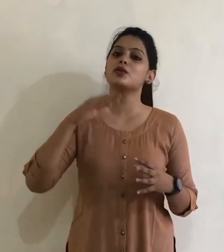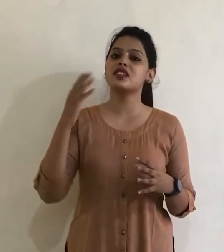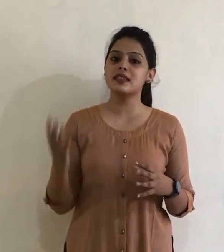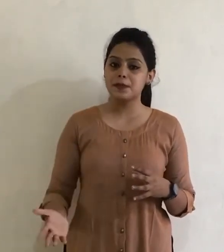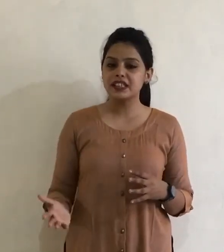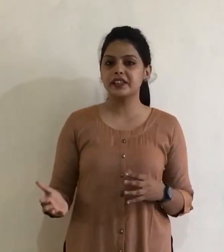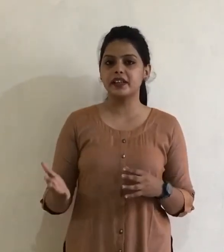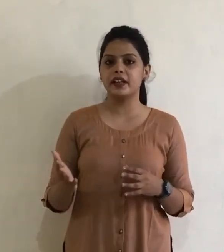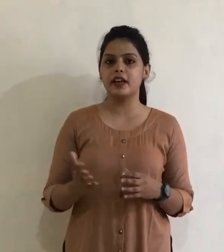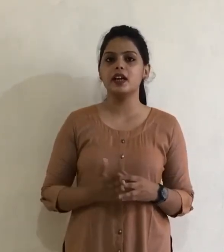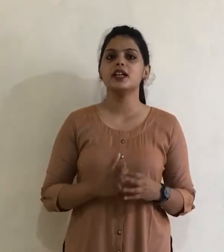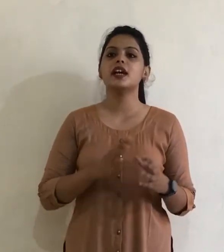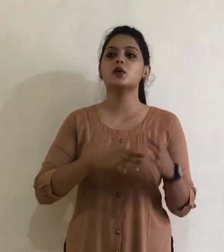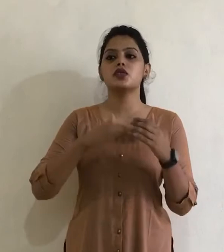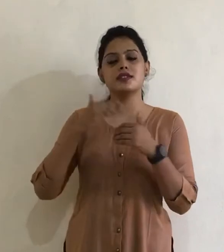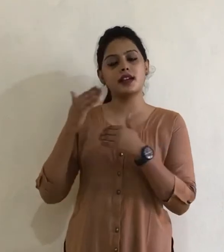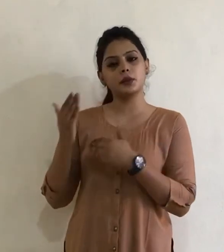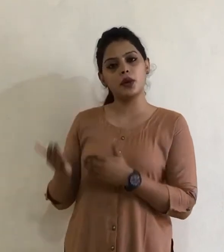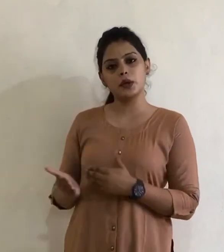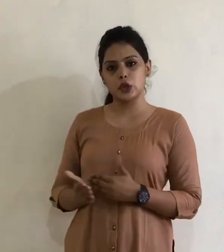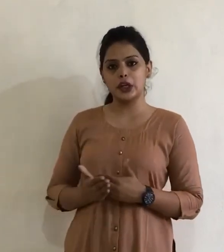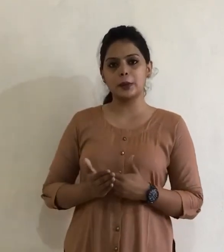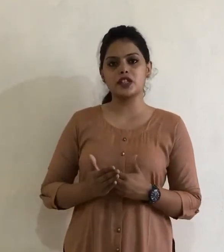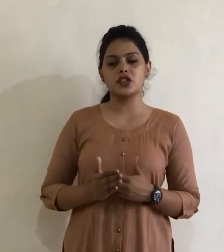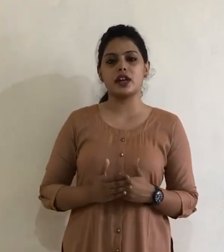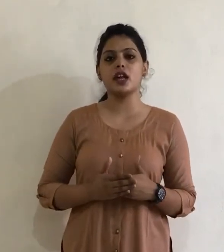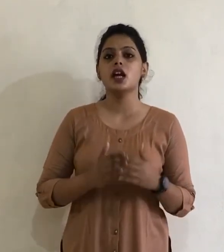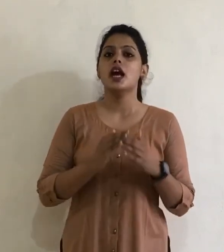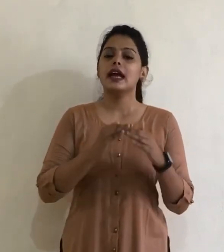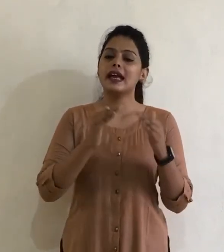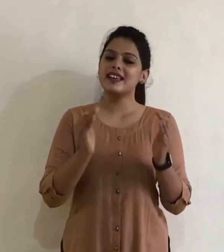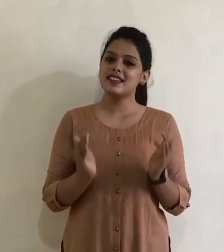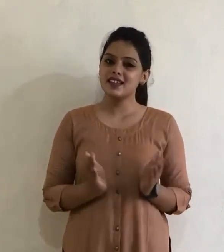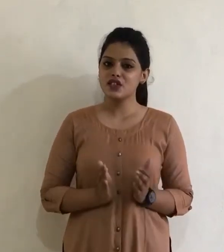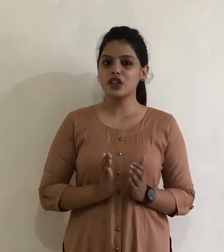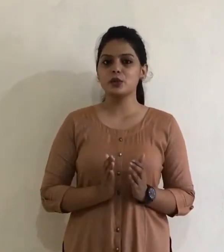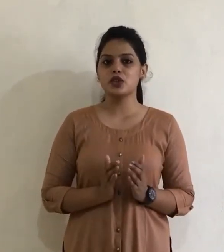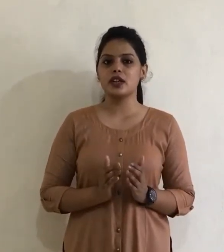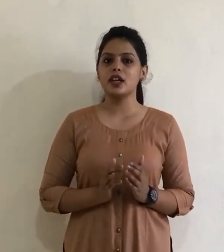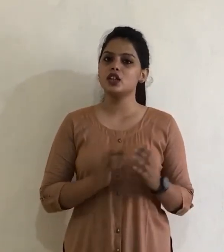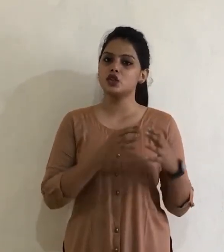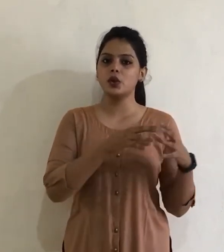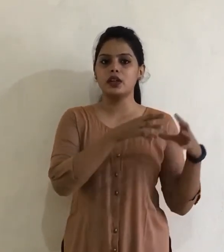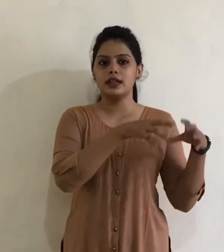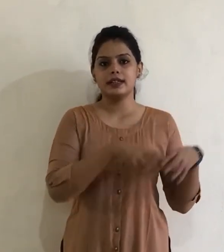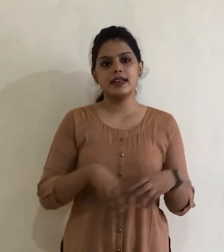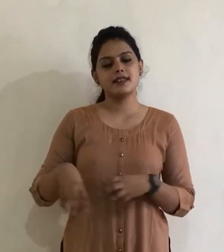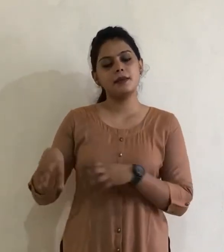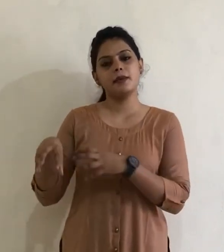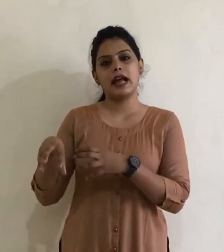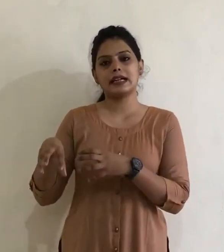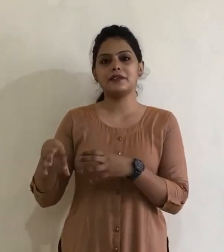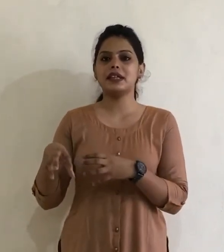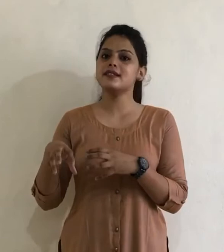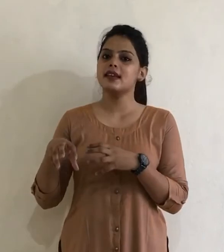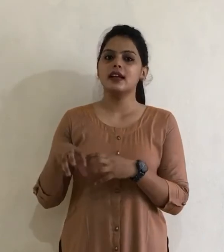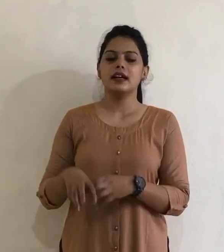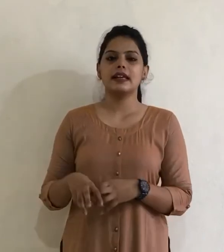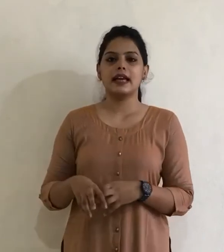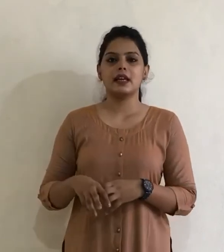उसकी subsidiary है या उसके साथ थोड़ा वो joint venture है. एक ऐसा institution है जो ये सब activities carry out